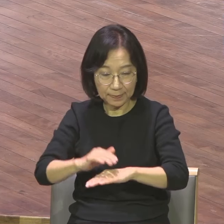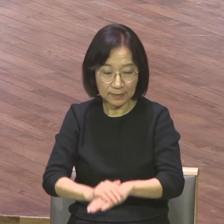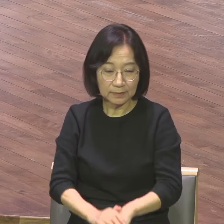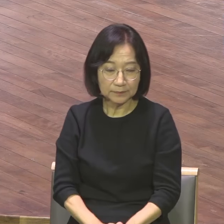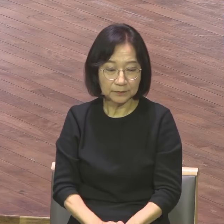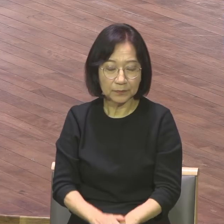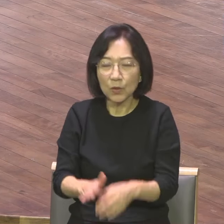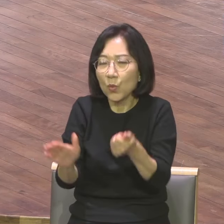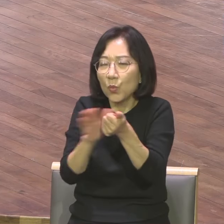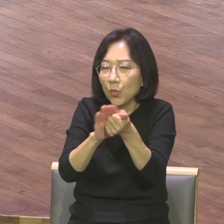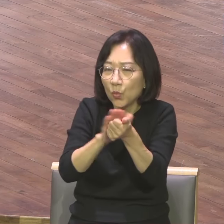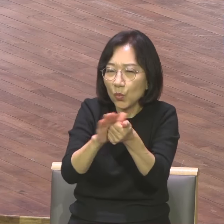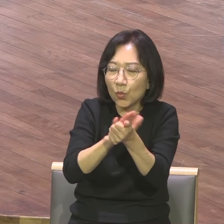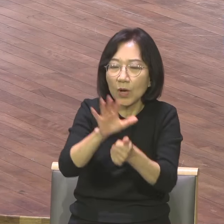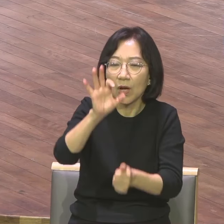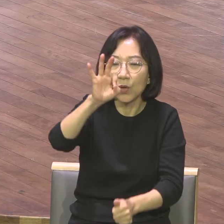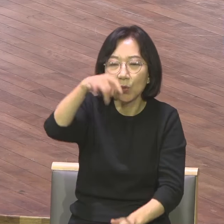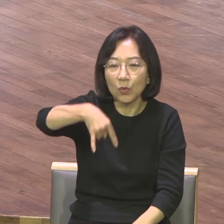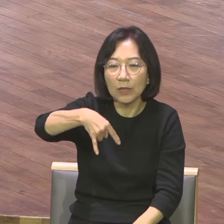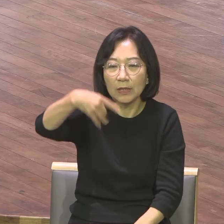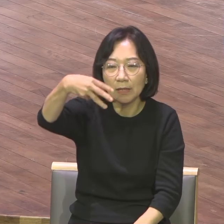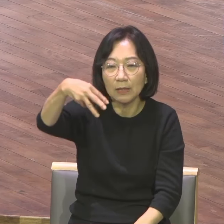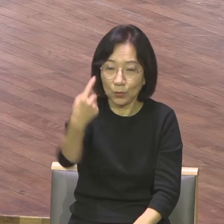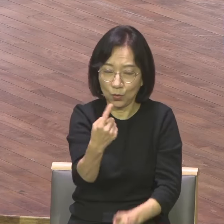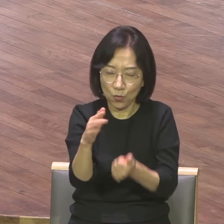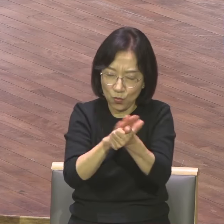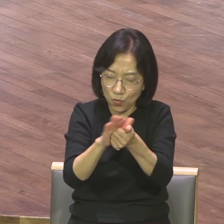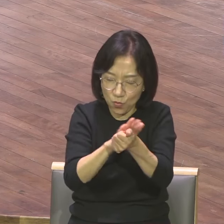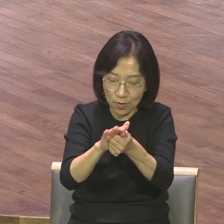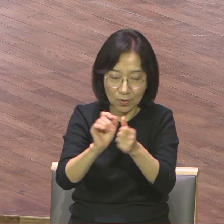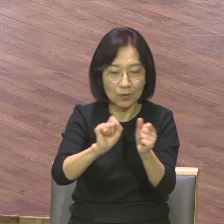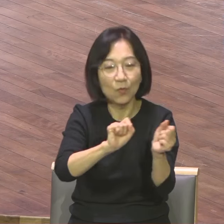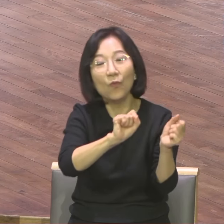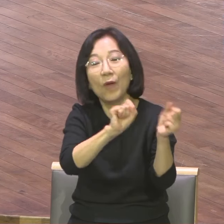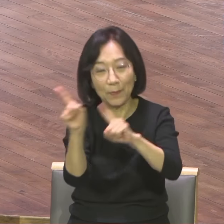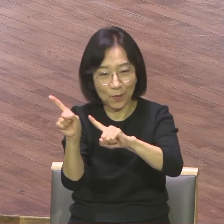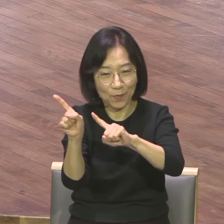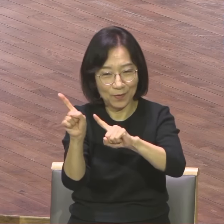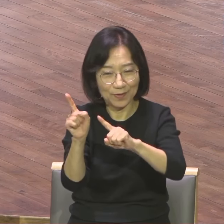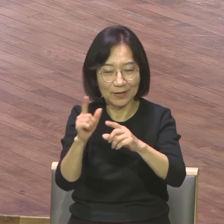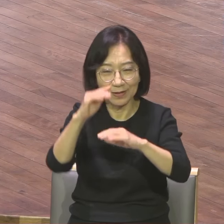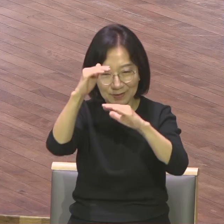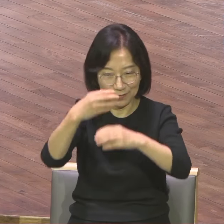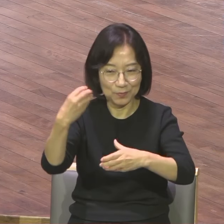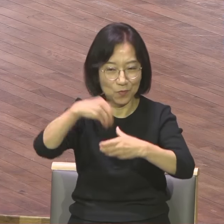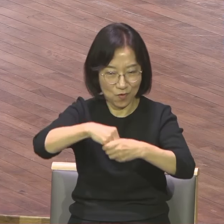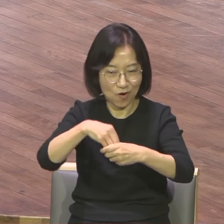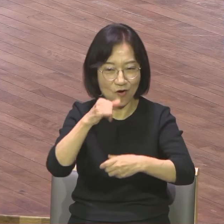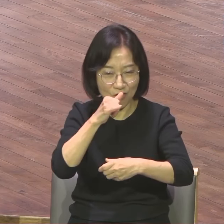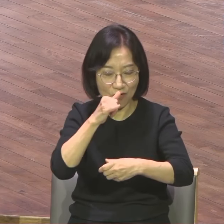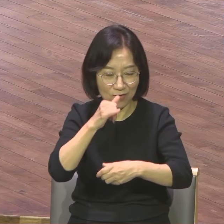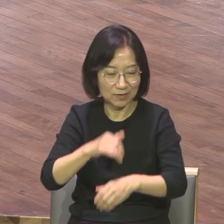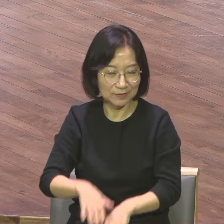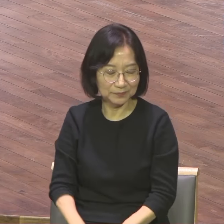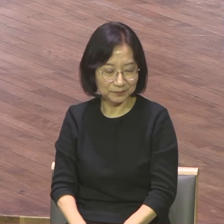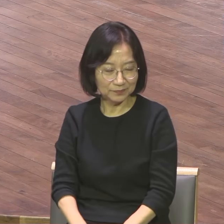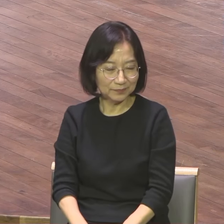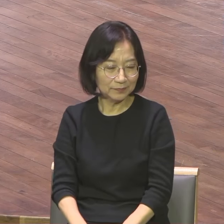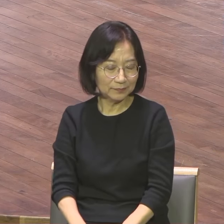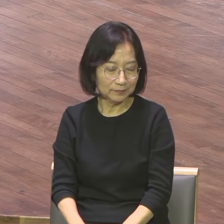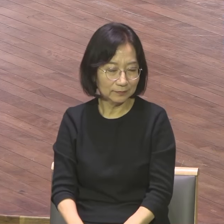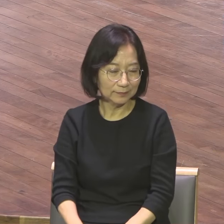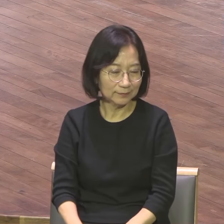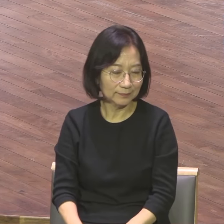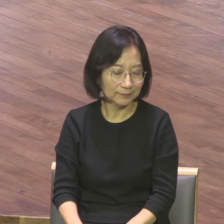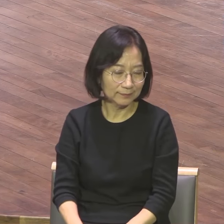위로와 회복의 예언이 담겨져 있어요. 이사야 30장에 심판과 회복의 메시지가 동시에